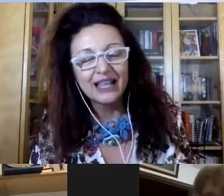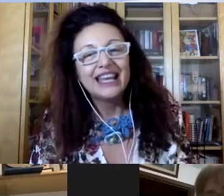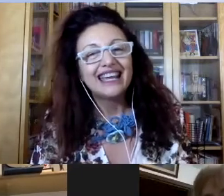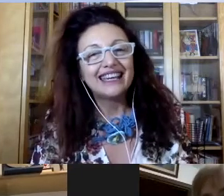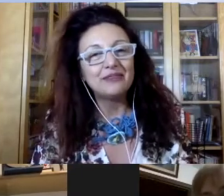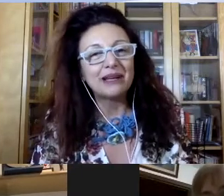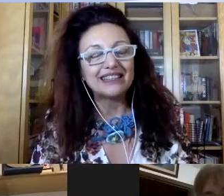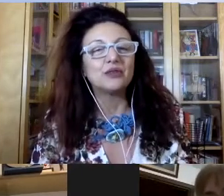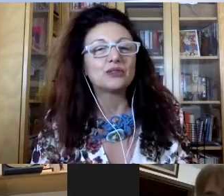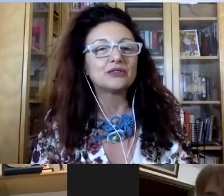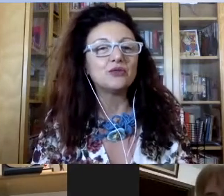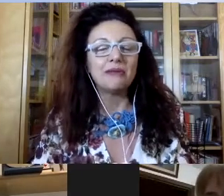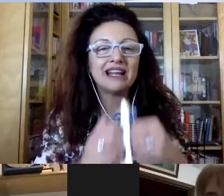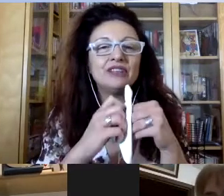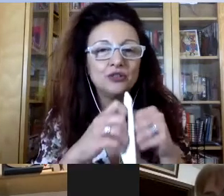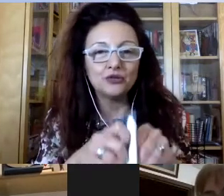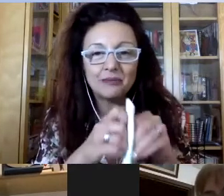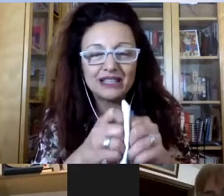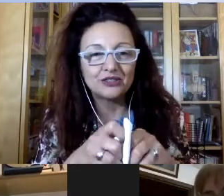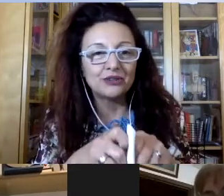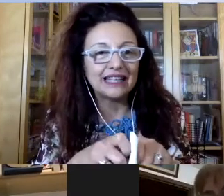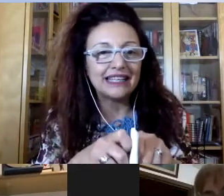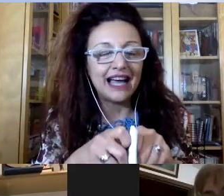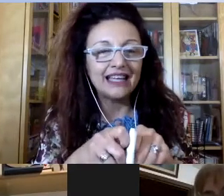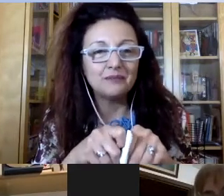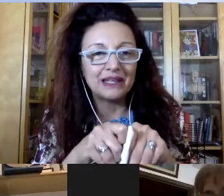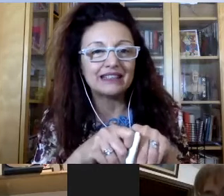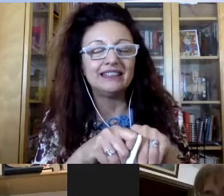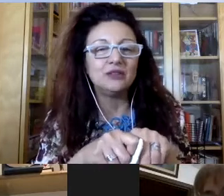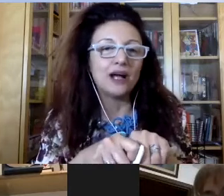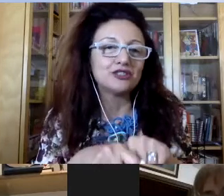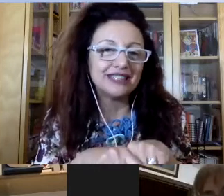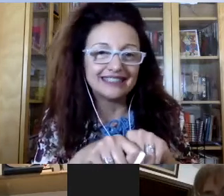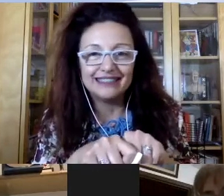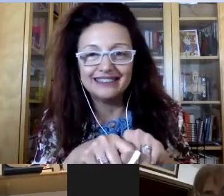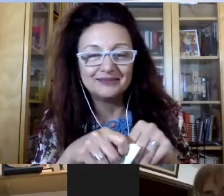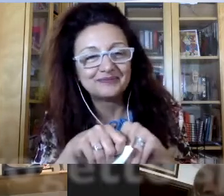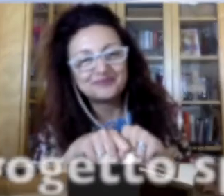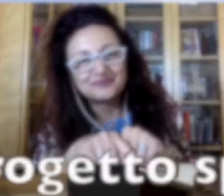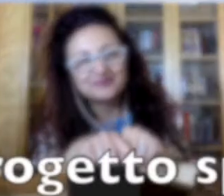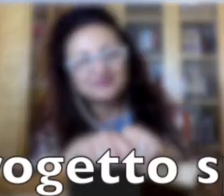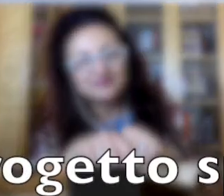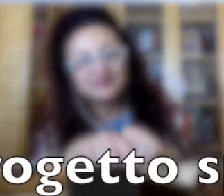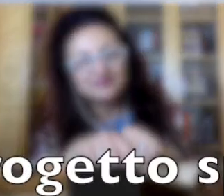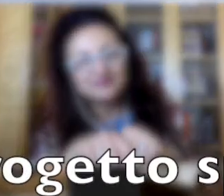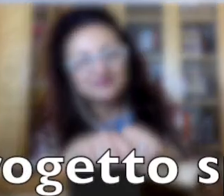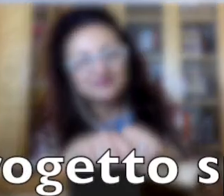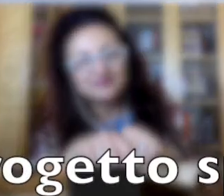scherzando. E Matteo, questa tua meravigliosa passione che hai per il linguaggio dei segni.